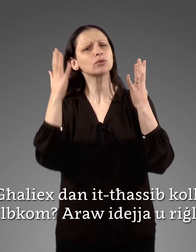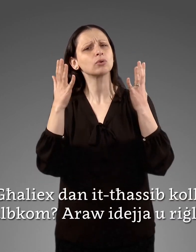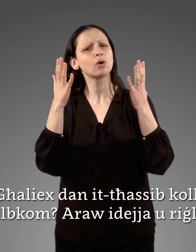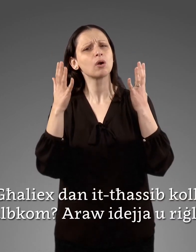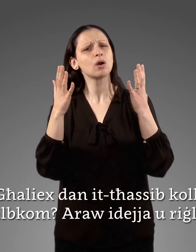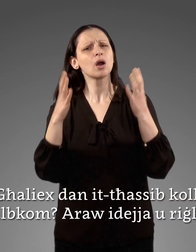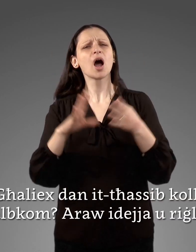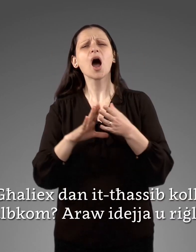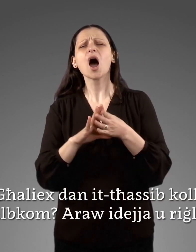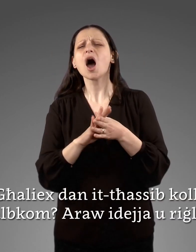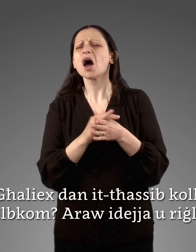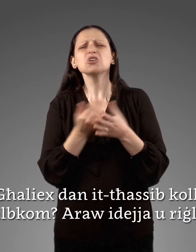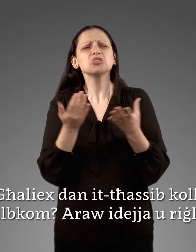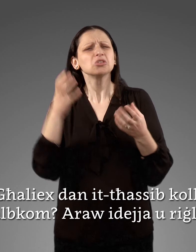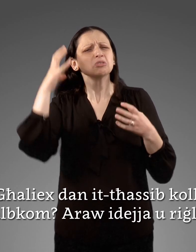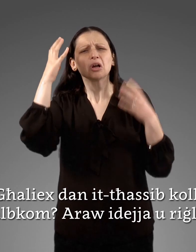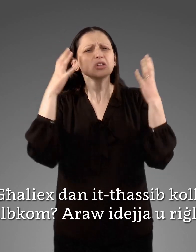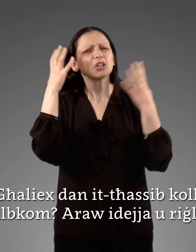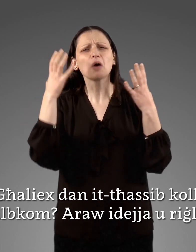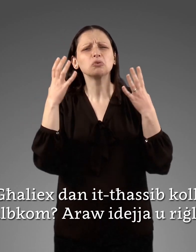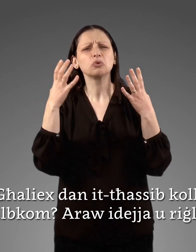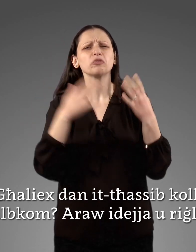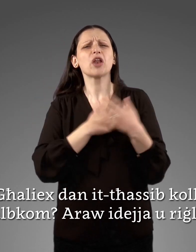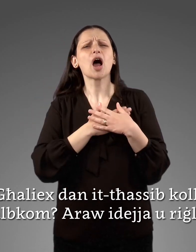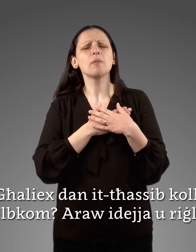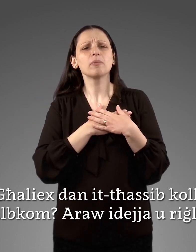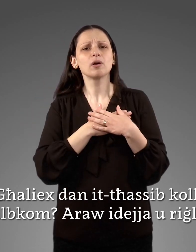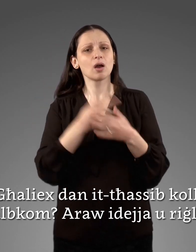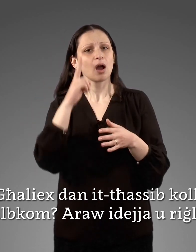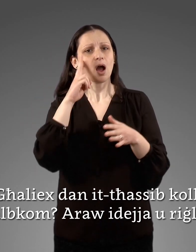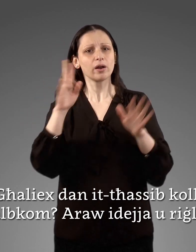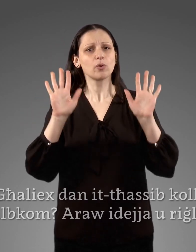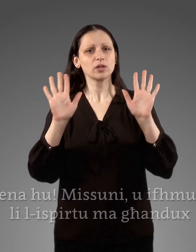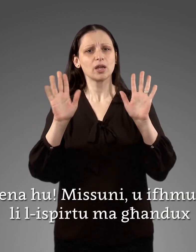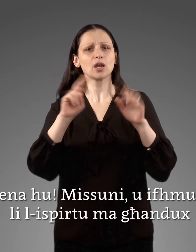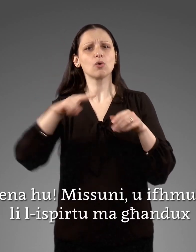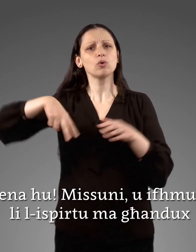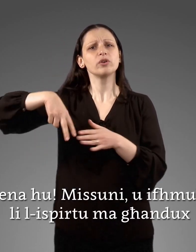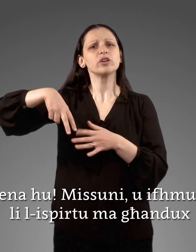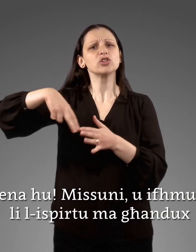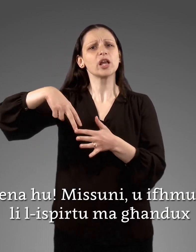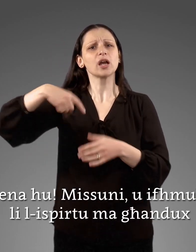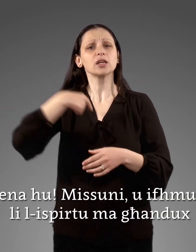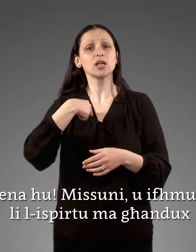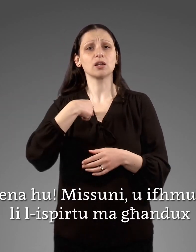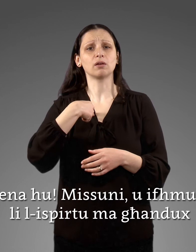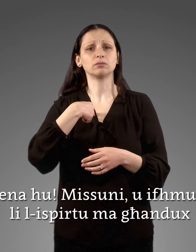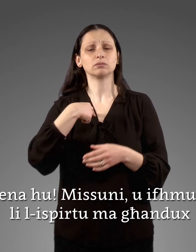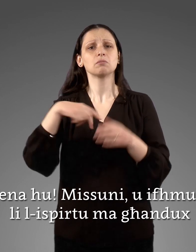dan it-ħassib kollu f'qalbkom? Araw idejja u riġlejja, jienu, missuni,